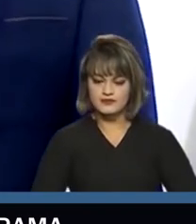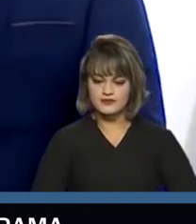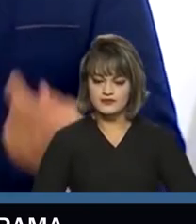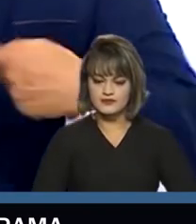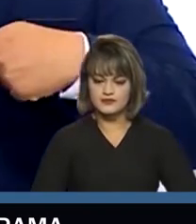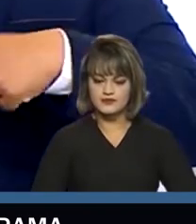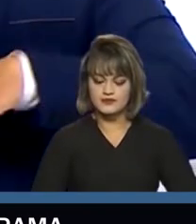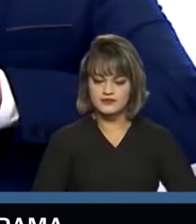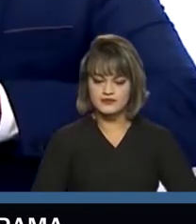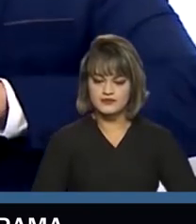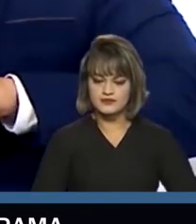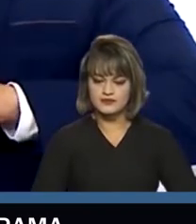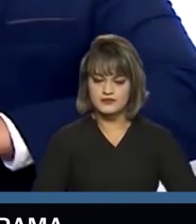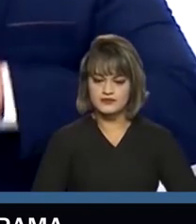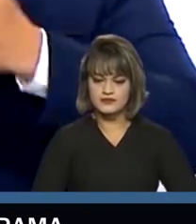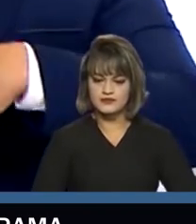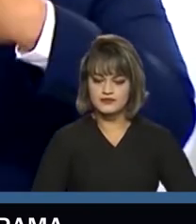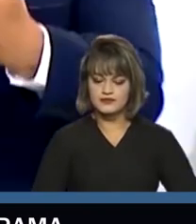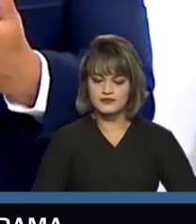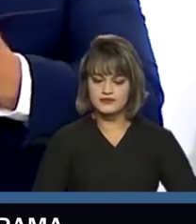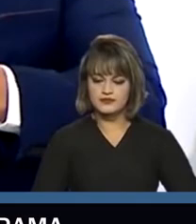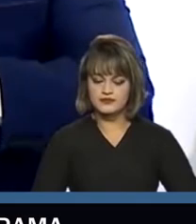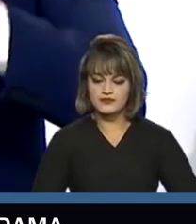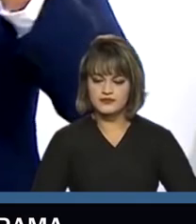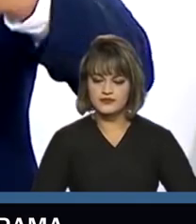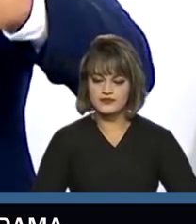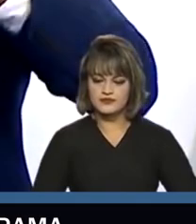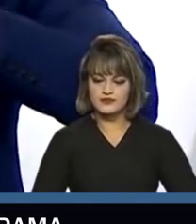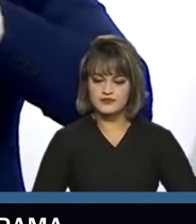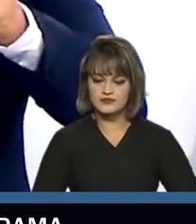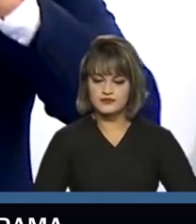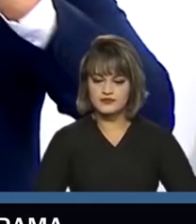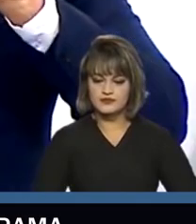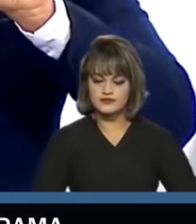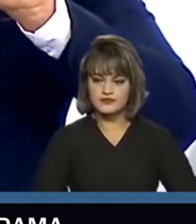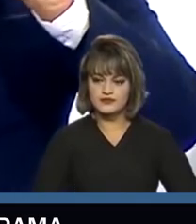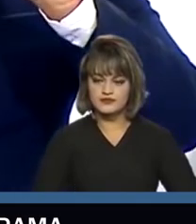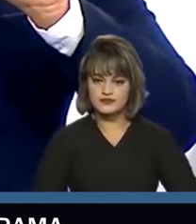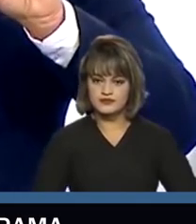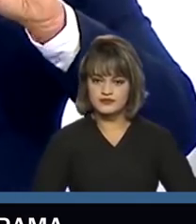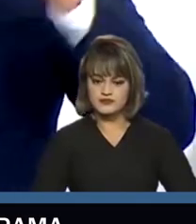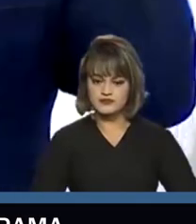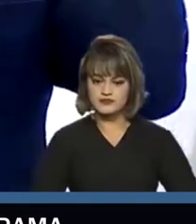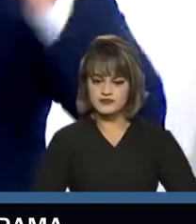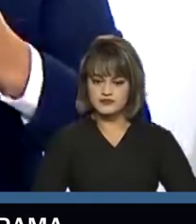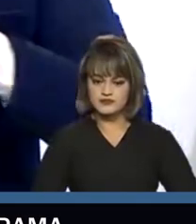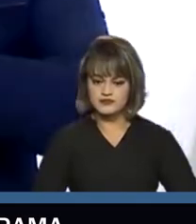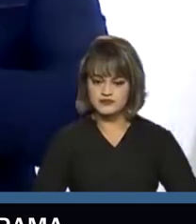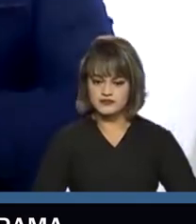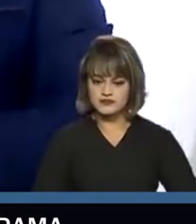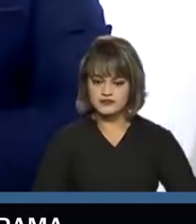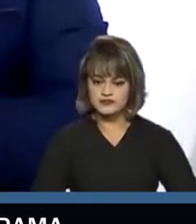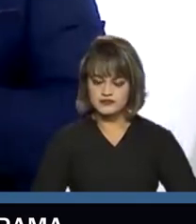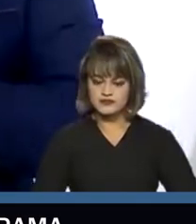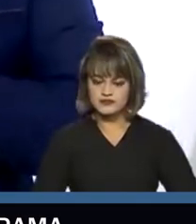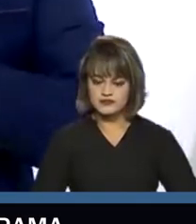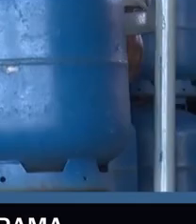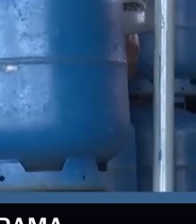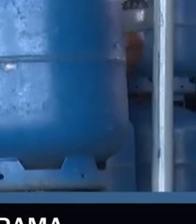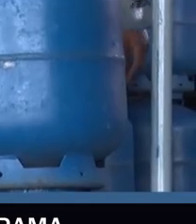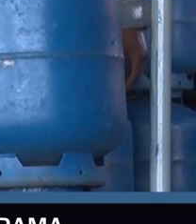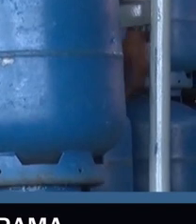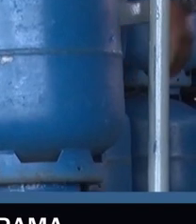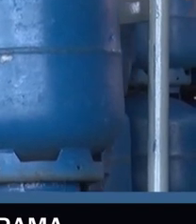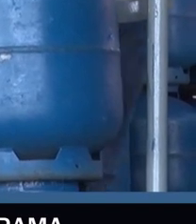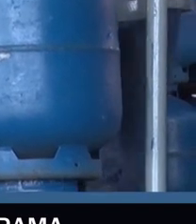cada vez mais unir todos os potenciais de nosso Brasil para superar de vez essas